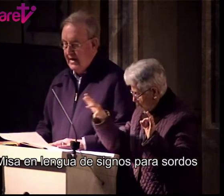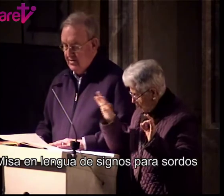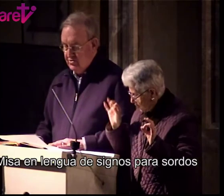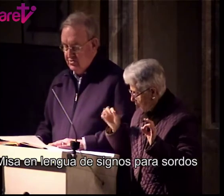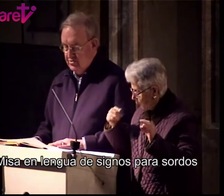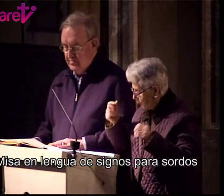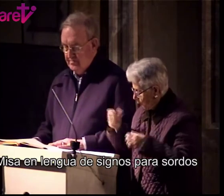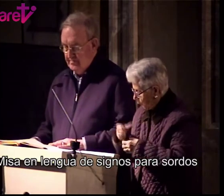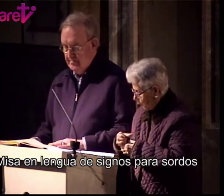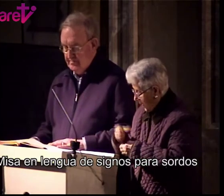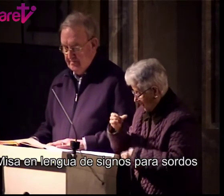hermanos.